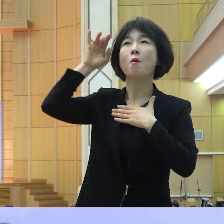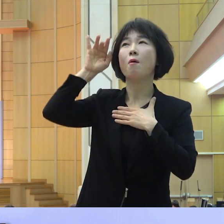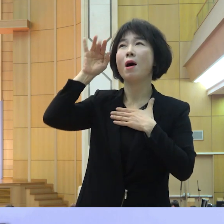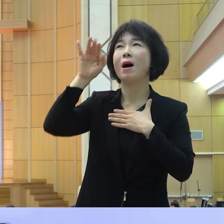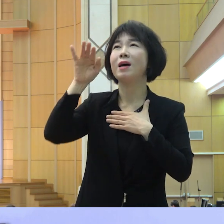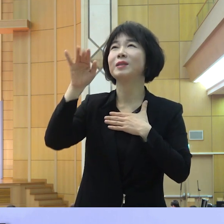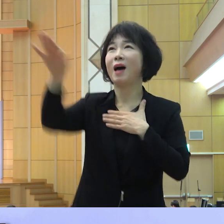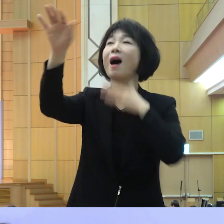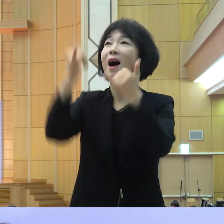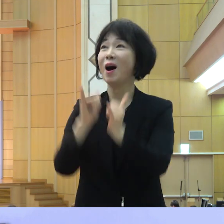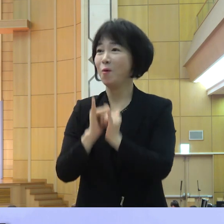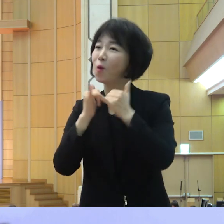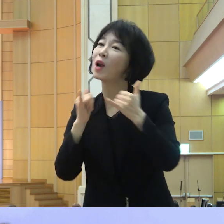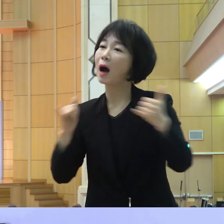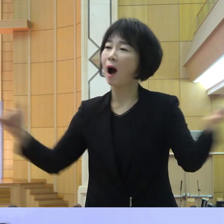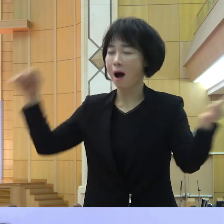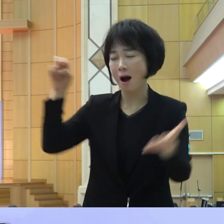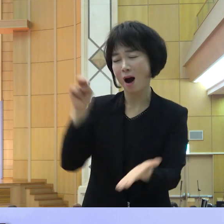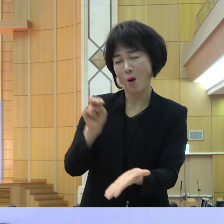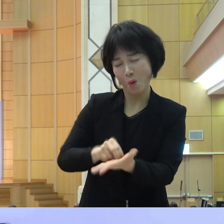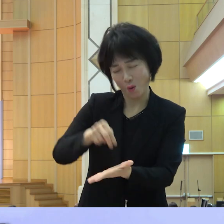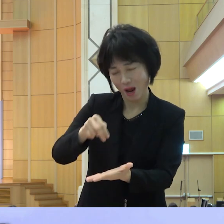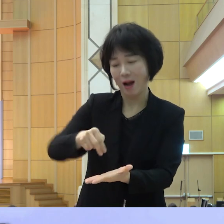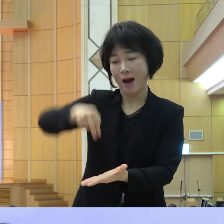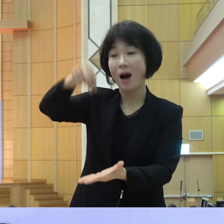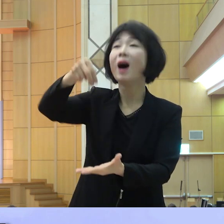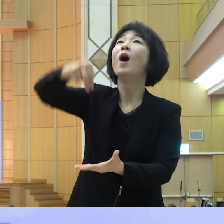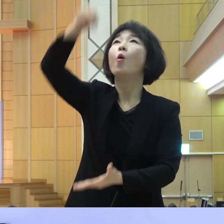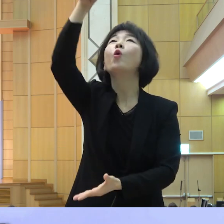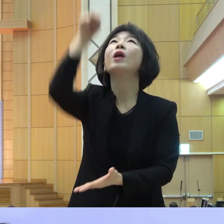주를 앙모하는 자 올라가